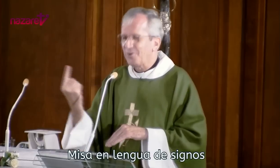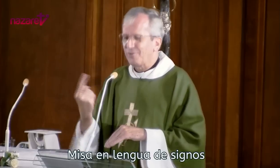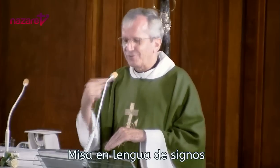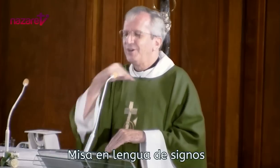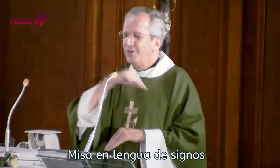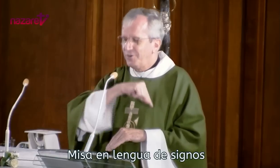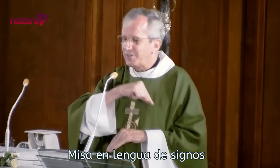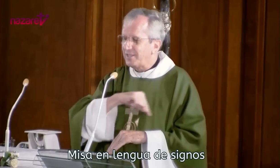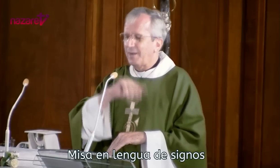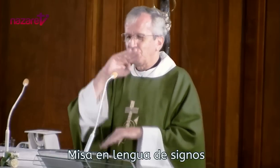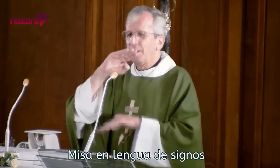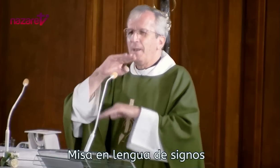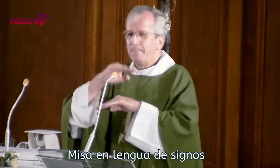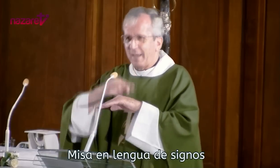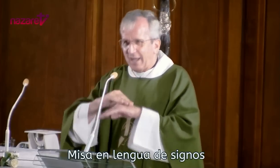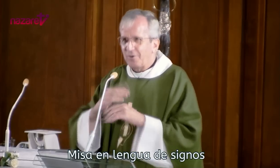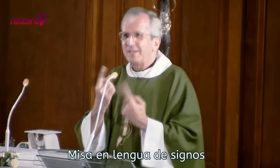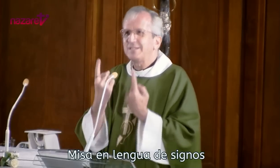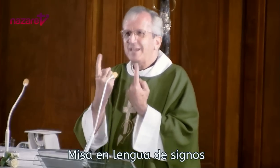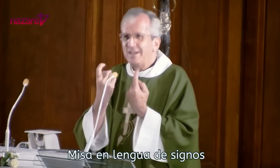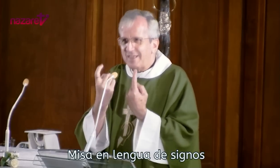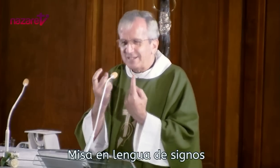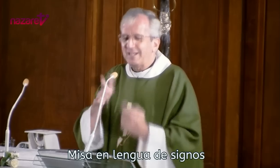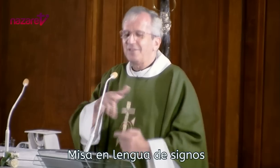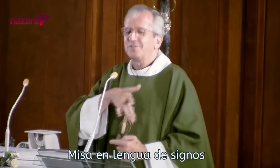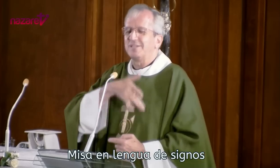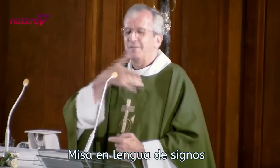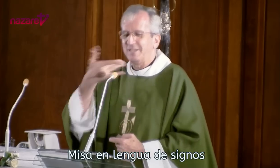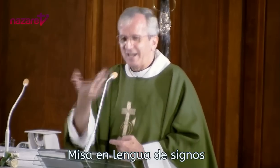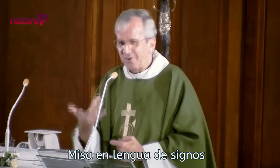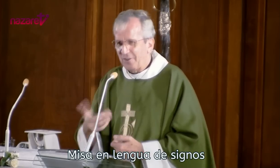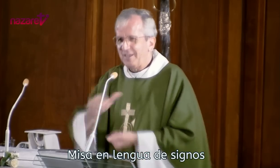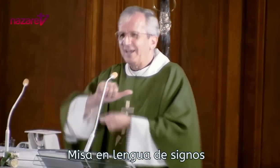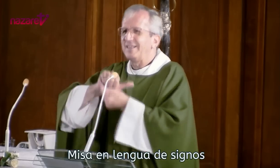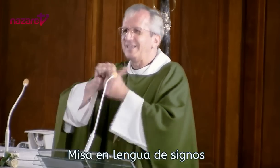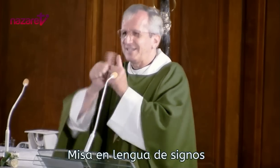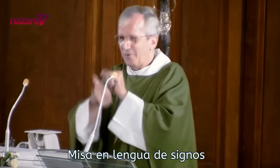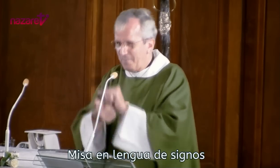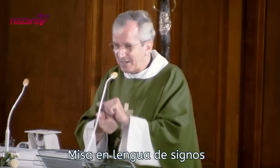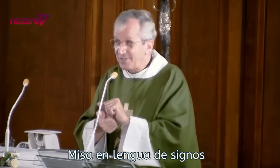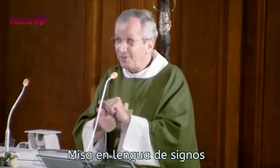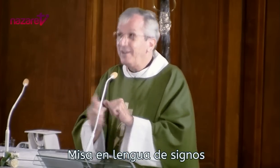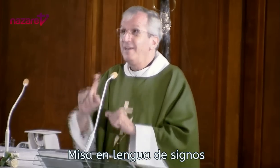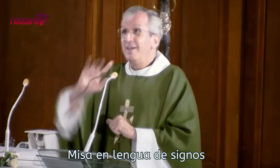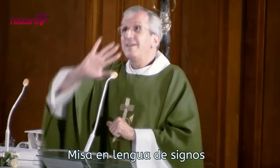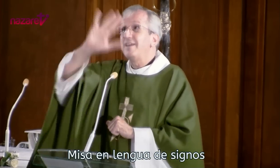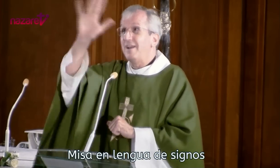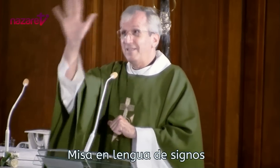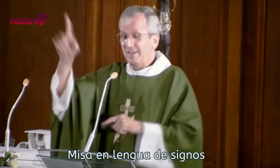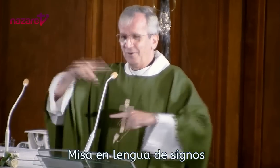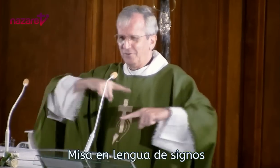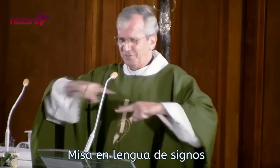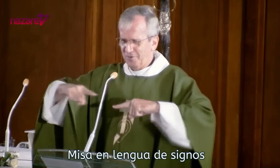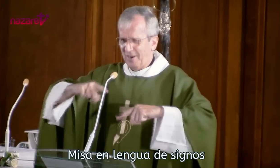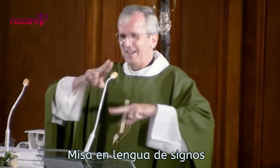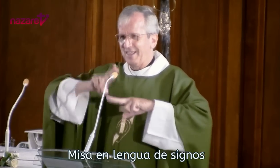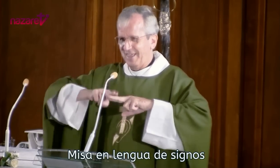nosotros nos sintamos pecadores y necesitados de esa misericordia, de esa conversión, y en el cielo se organice